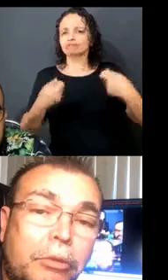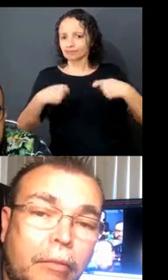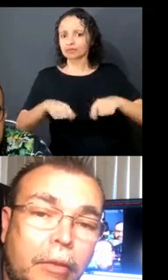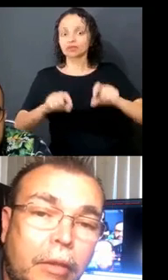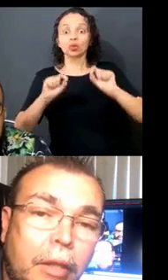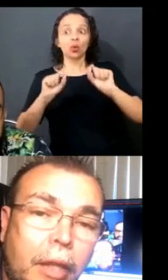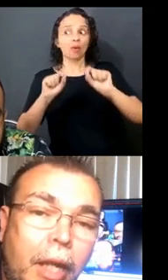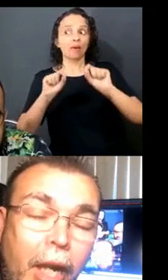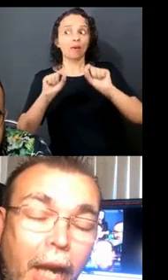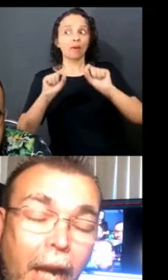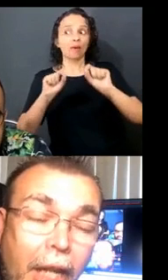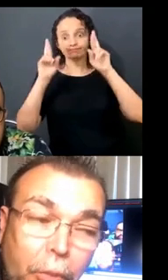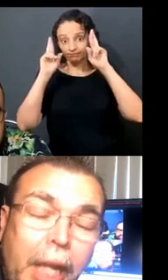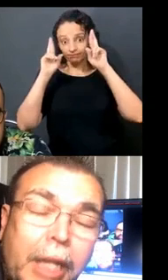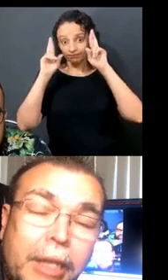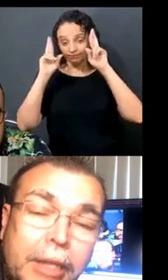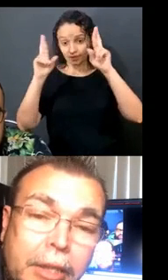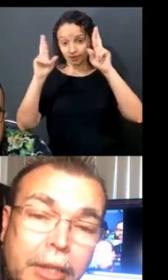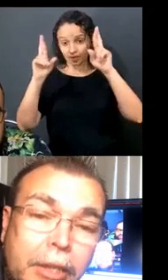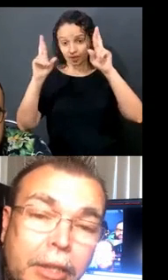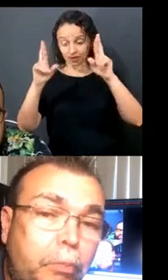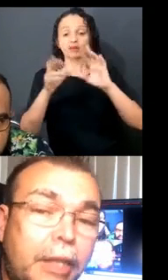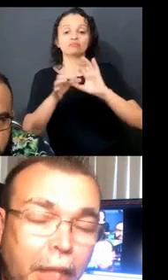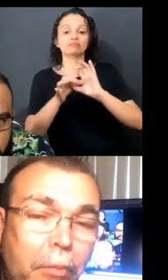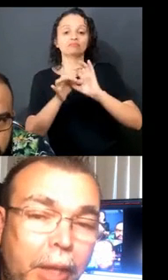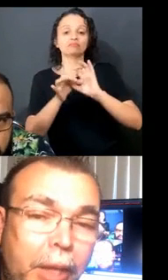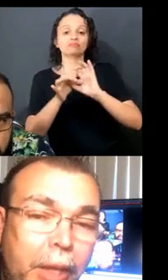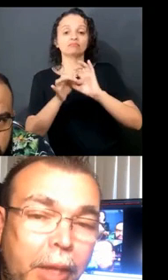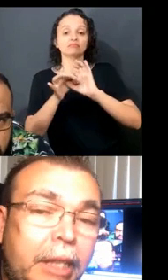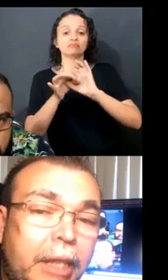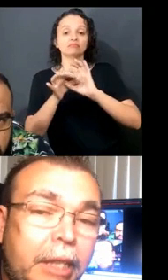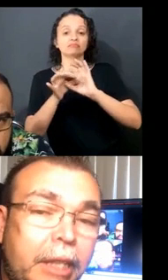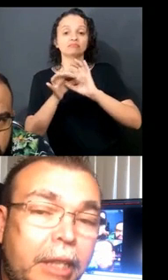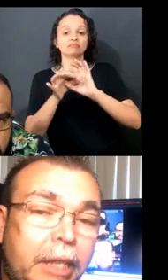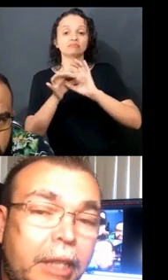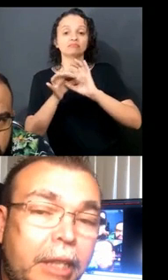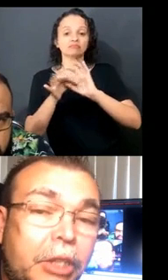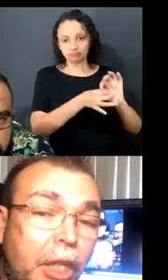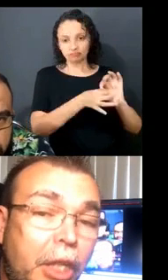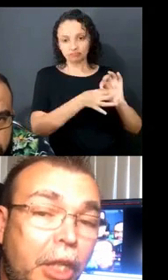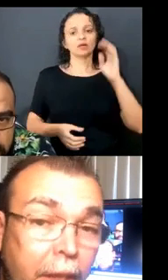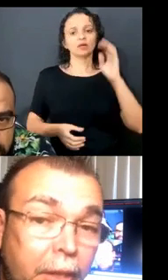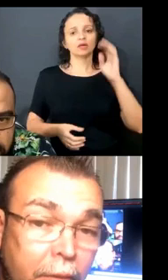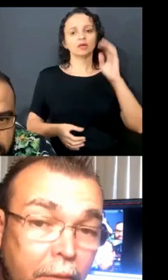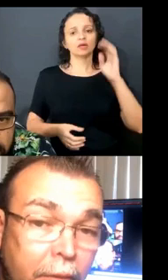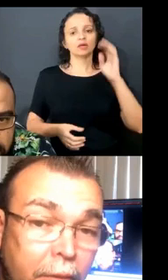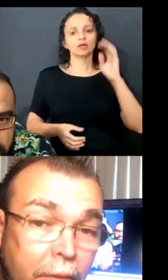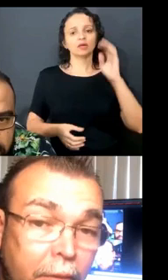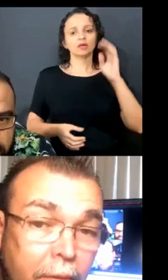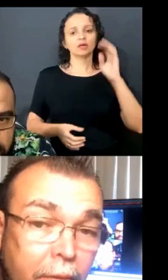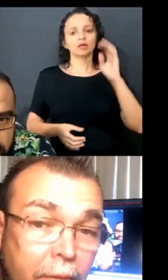né? Acho que o Brasil, em determinadas cidades e regiões, sim.